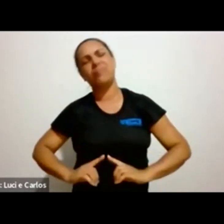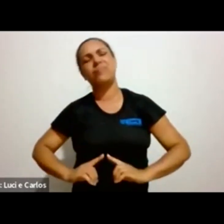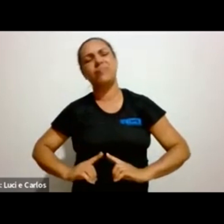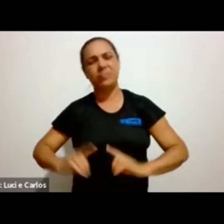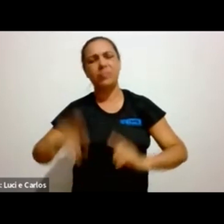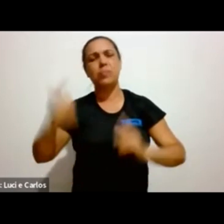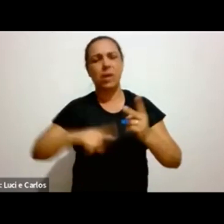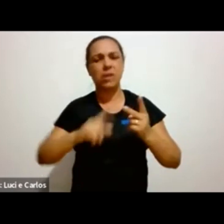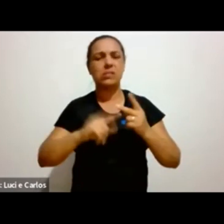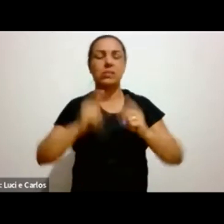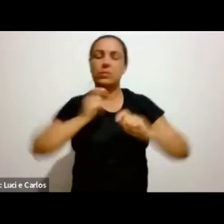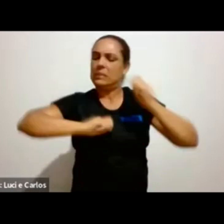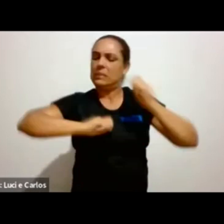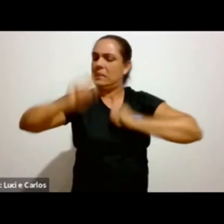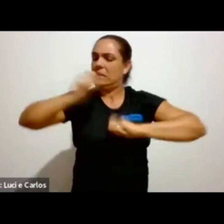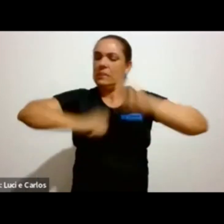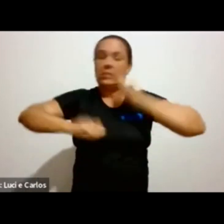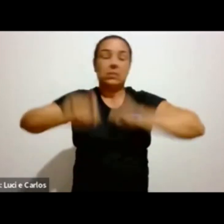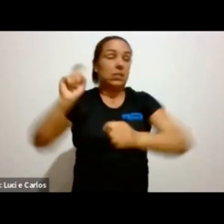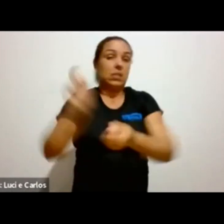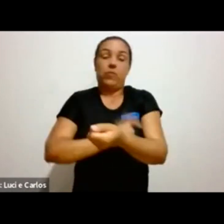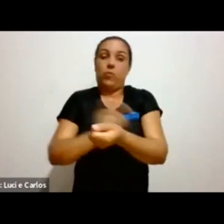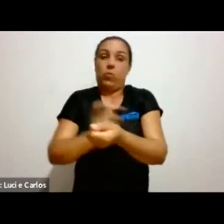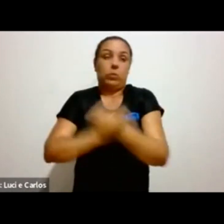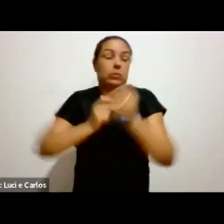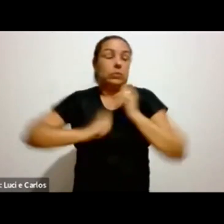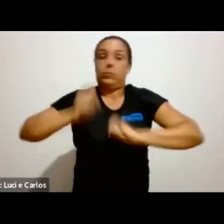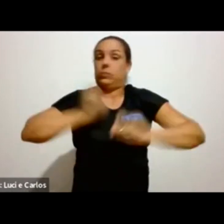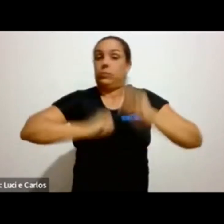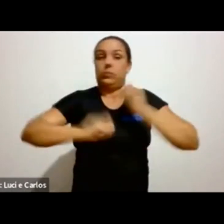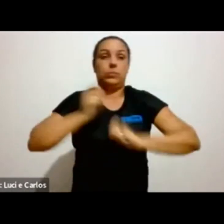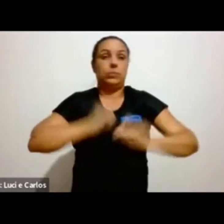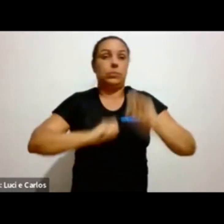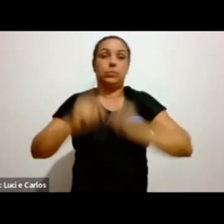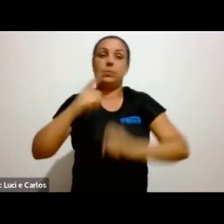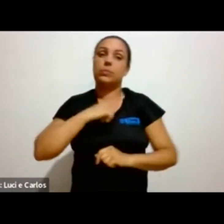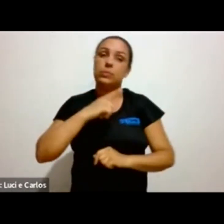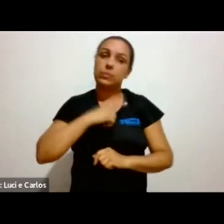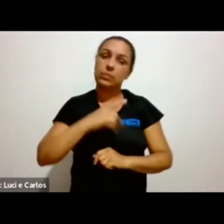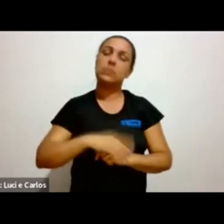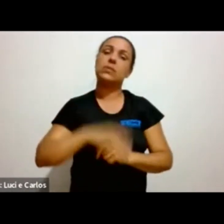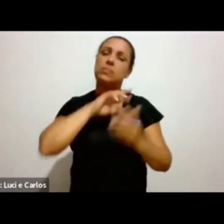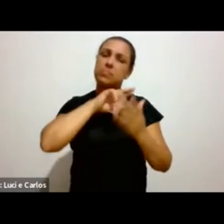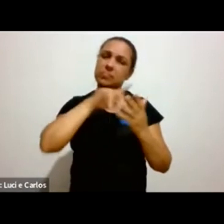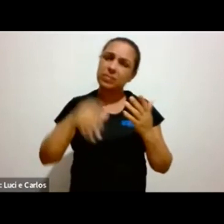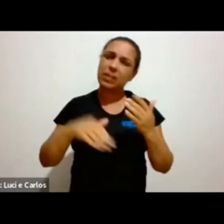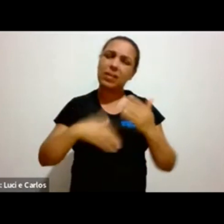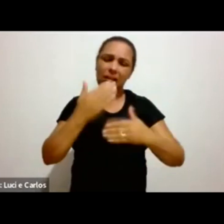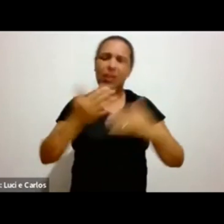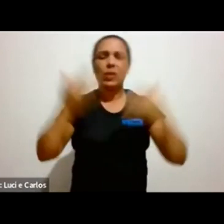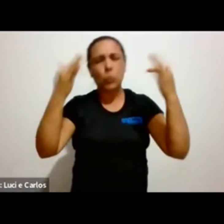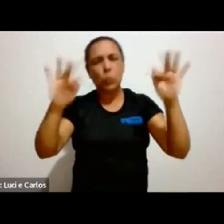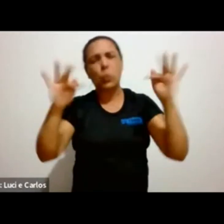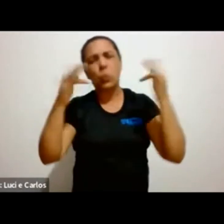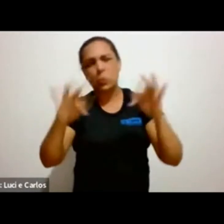ansiedade extrema causada por essa síndrome que acaba trazendo dor constante.